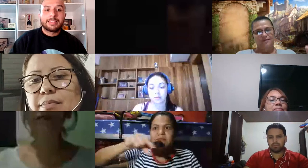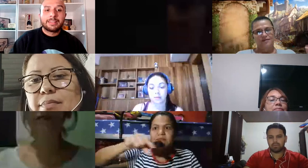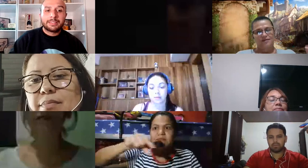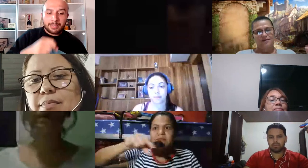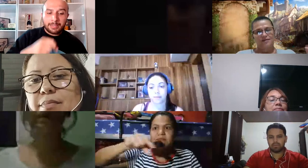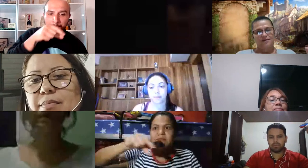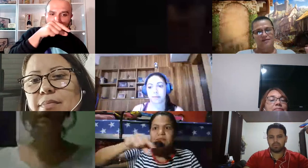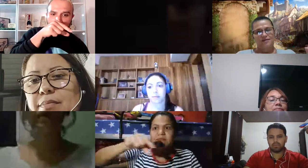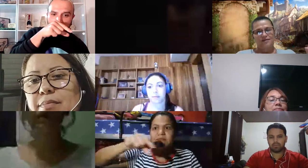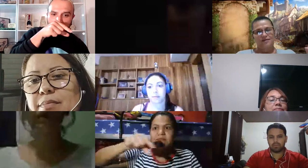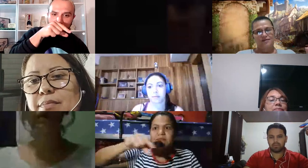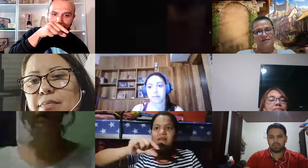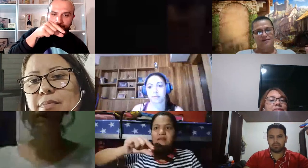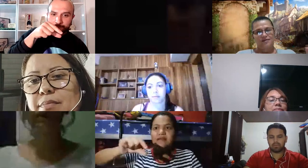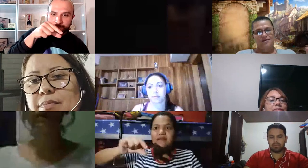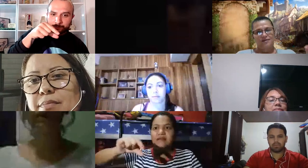Semana.